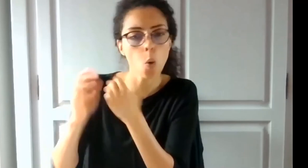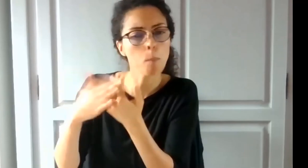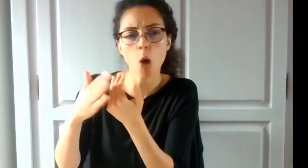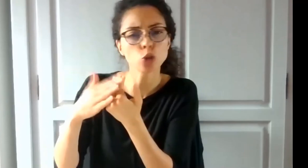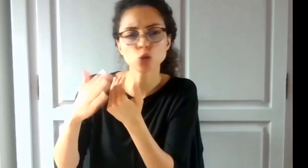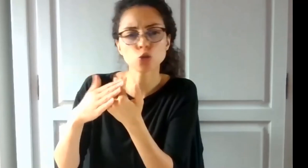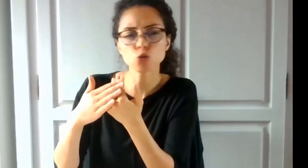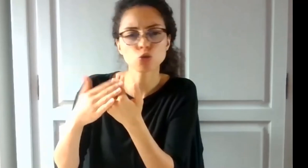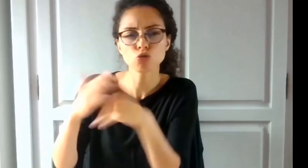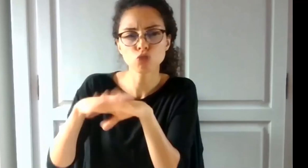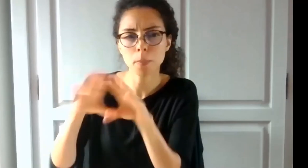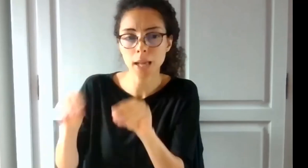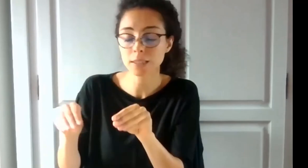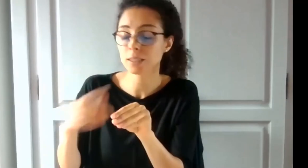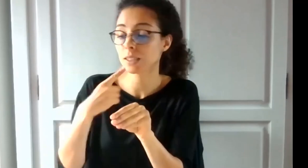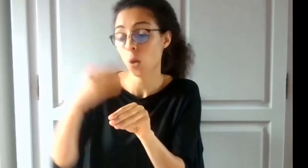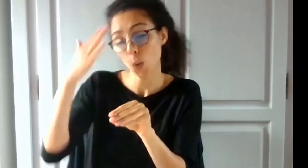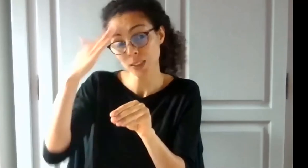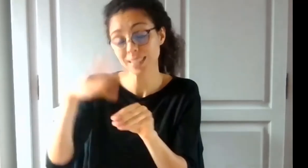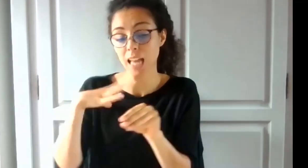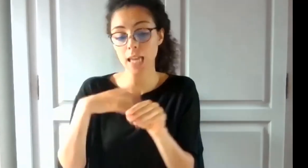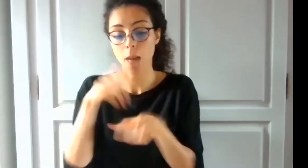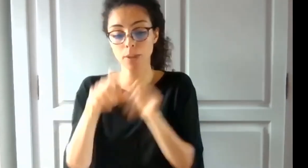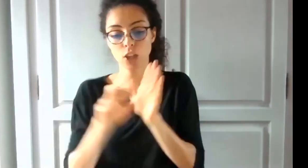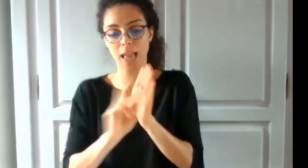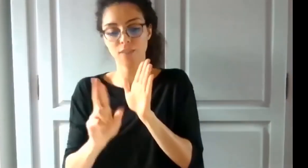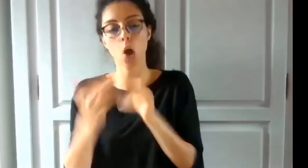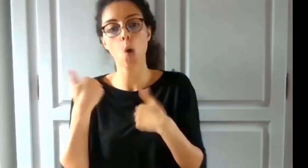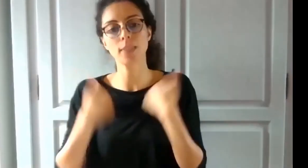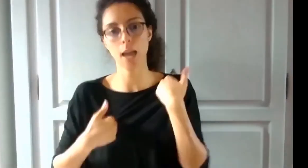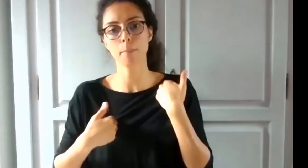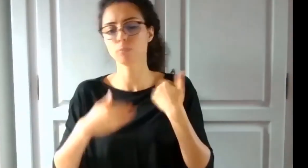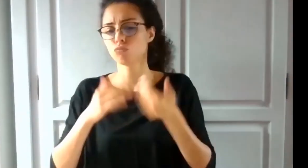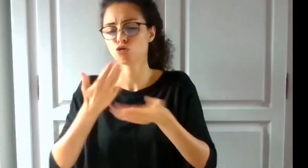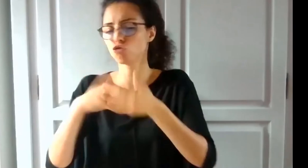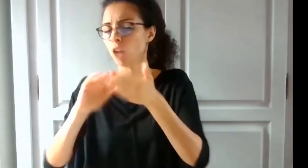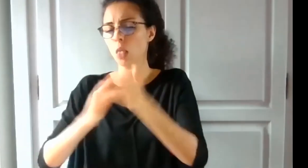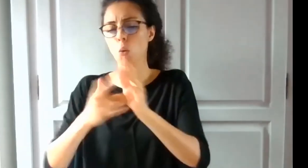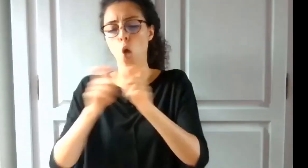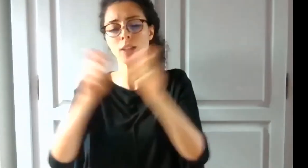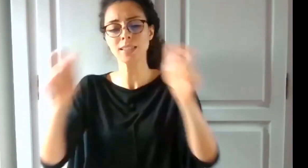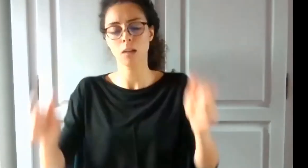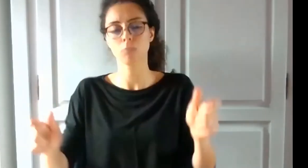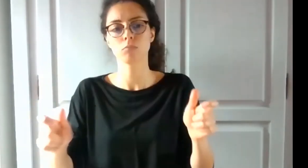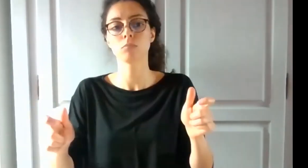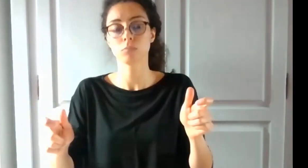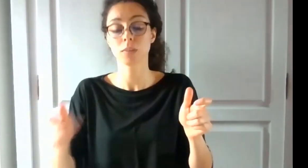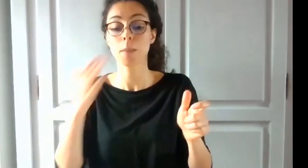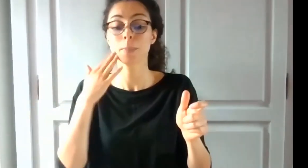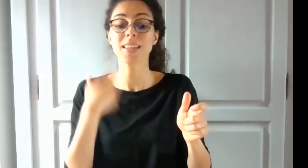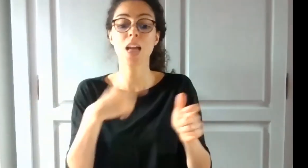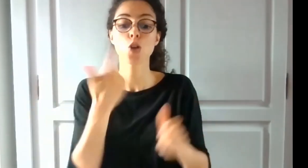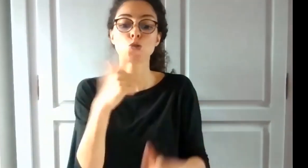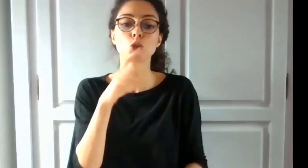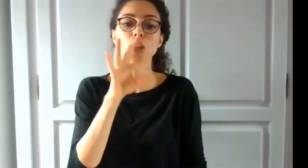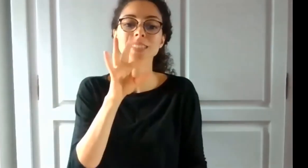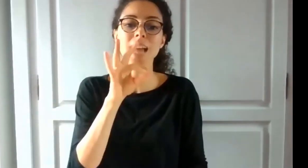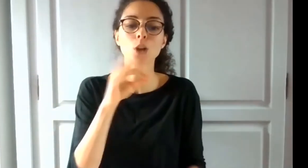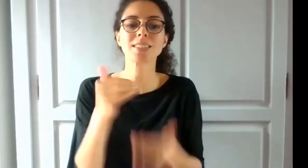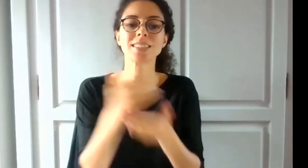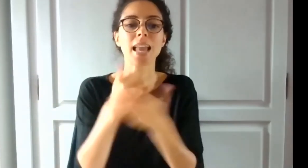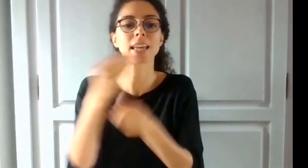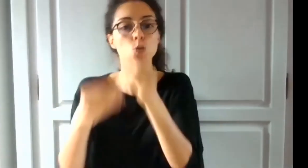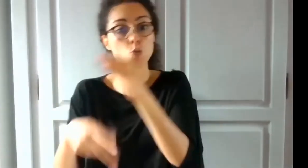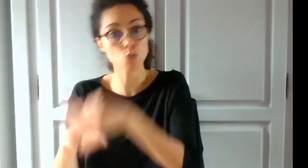là. Donc, on sait qu'il y a des référents handicap dans l'ensemble des entreprises de 250 salariés et plus. Donc, il faut